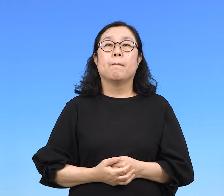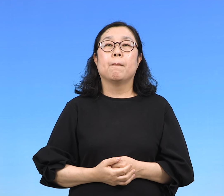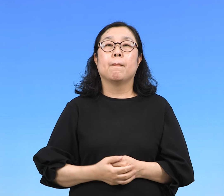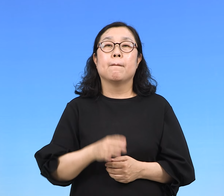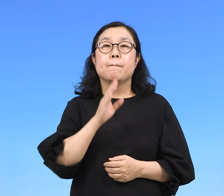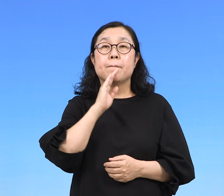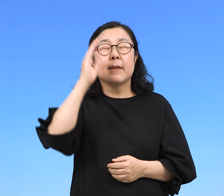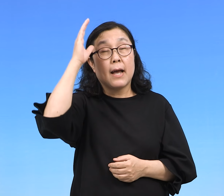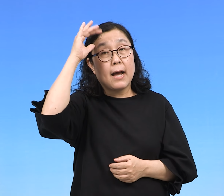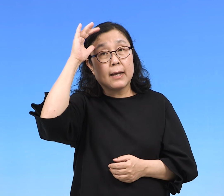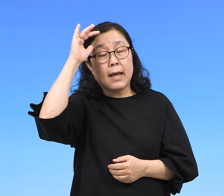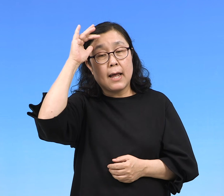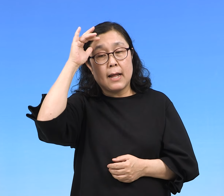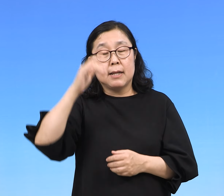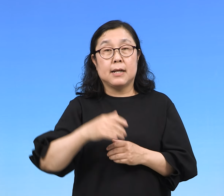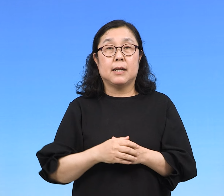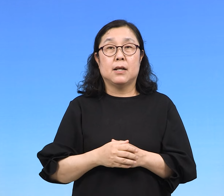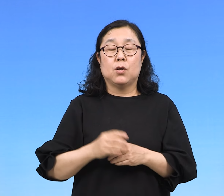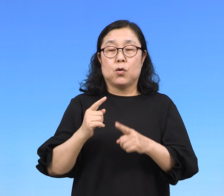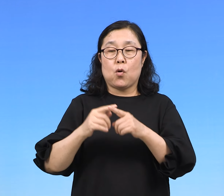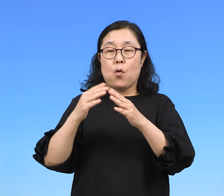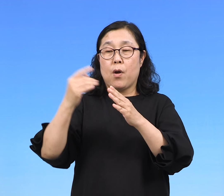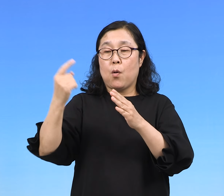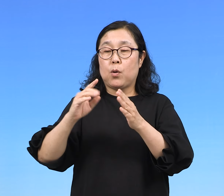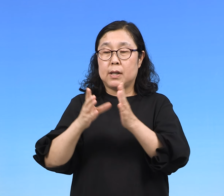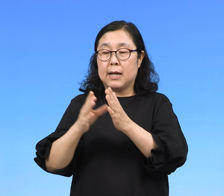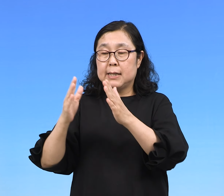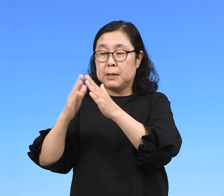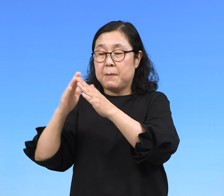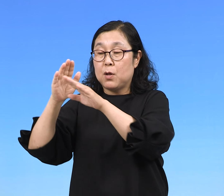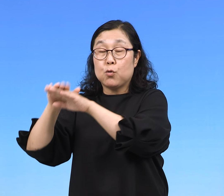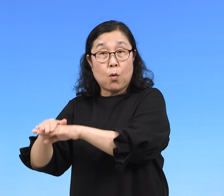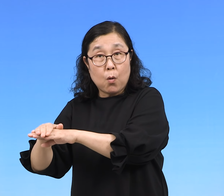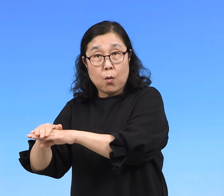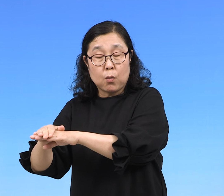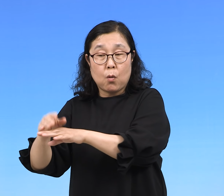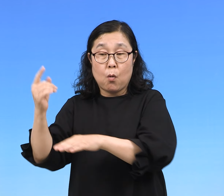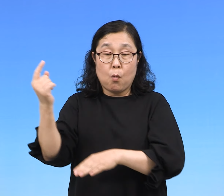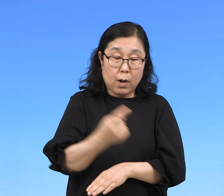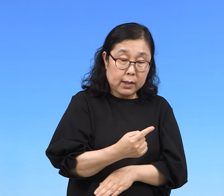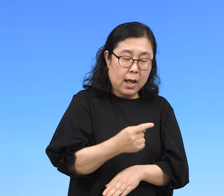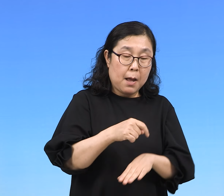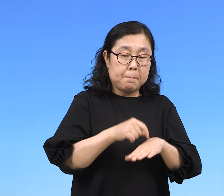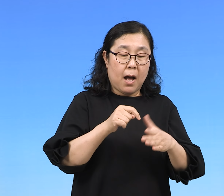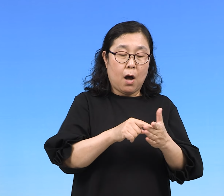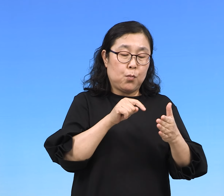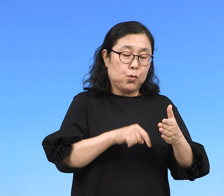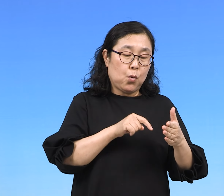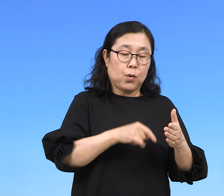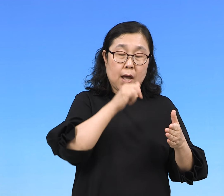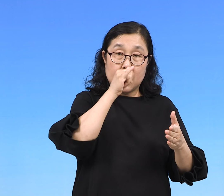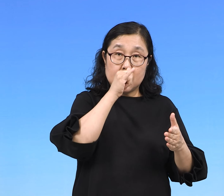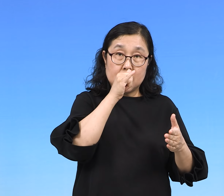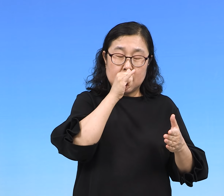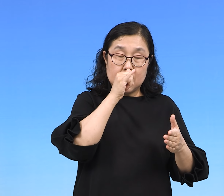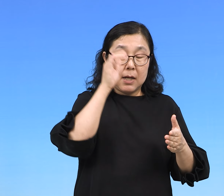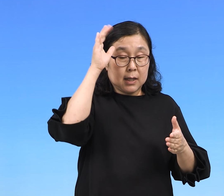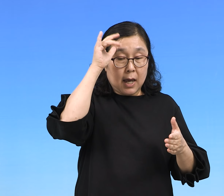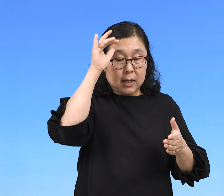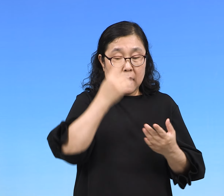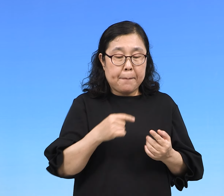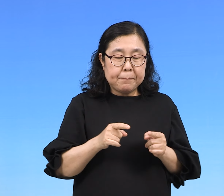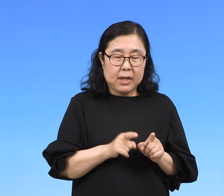이 진짜 개는요, 교회 올 때 집에다 두고 와요. 그러나 마음에서 키우는 이 2마리 개는 다